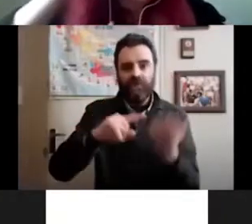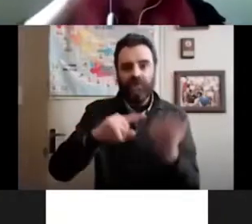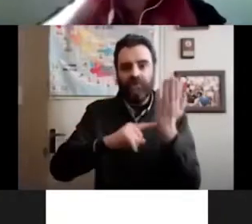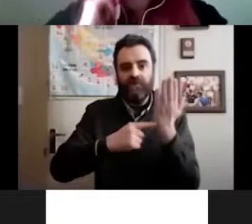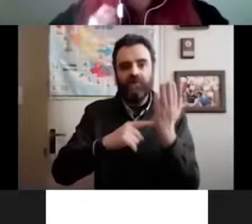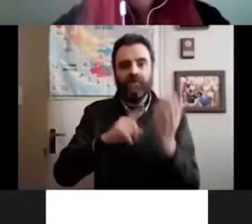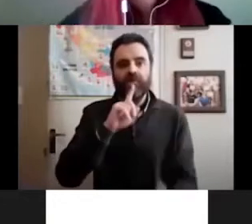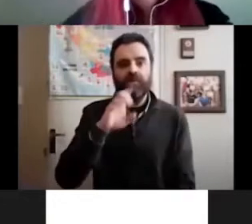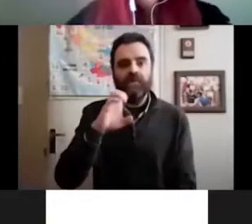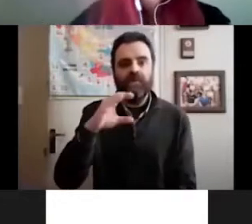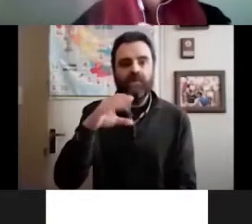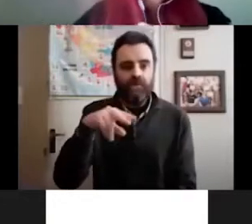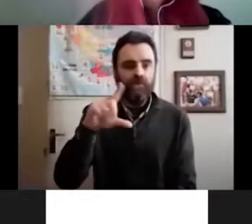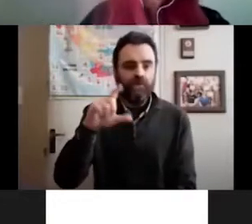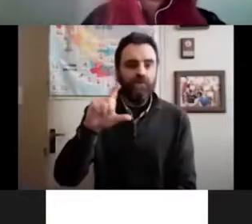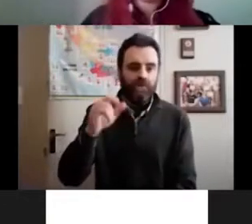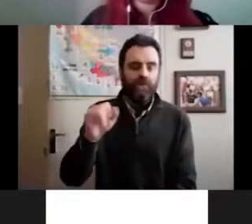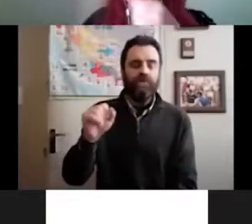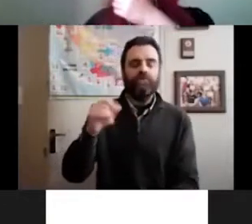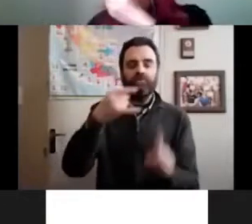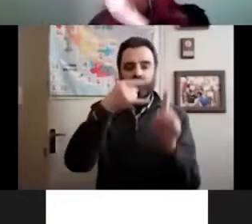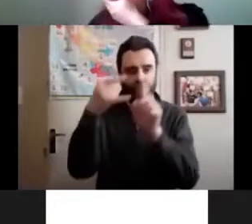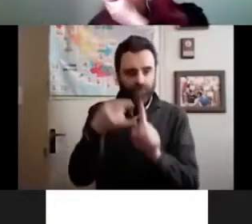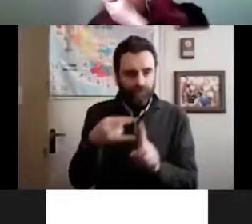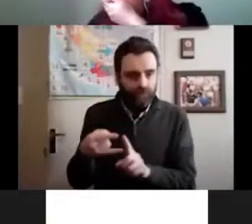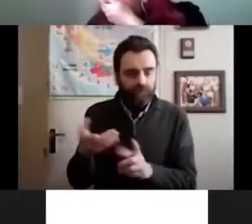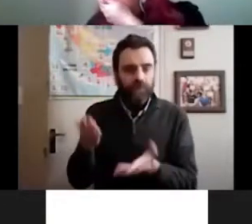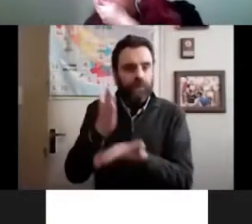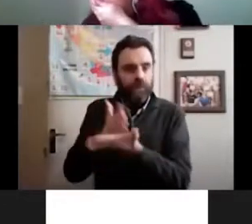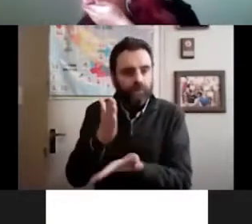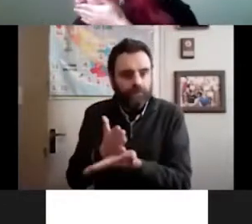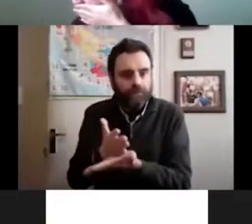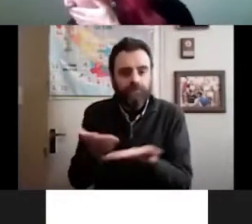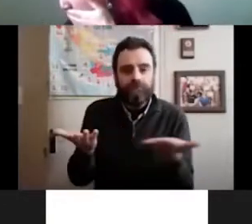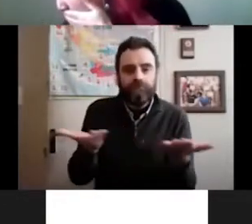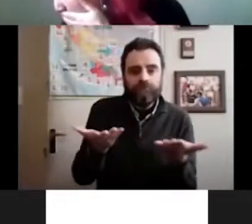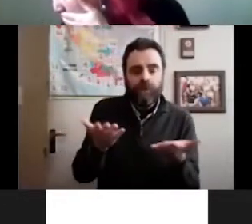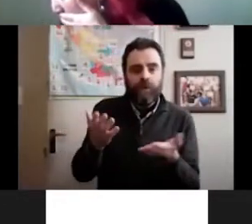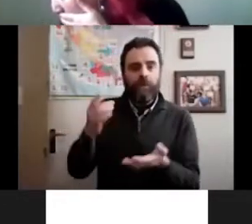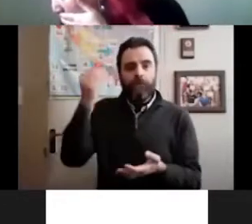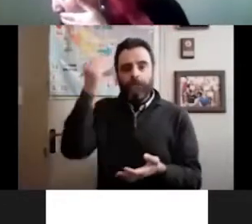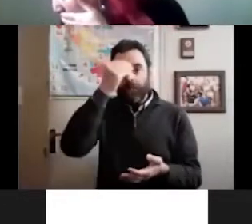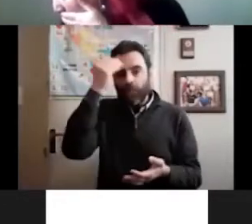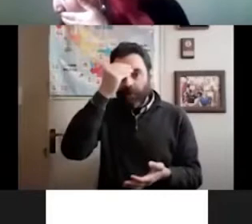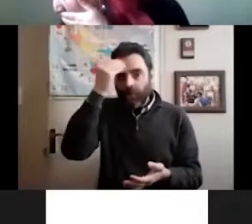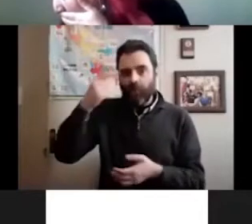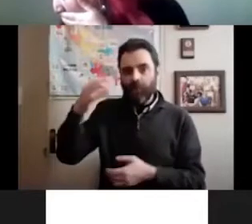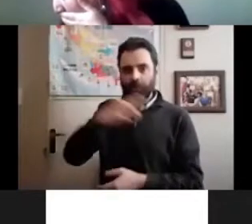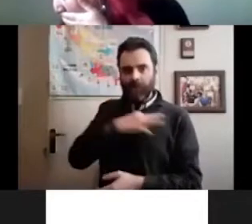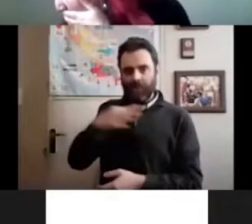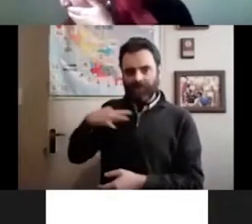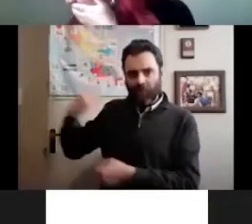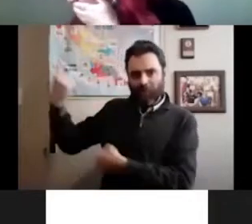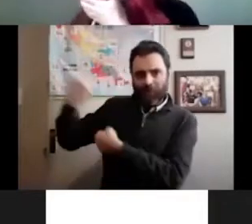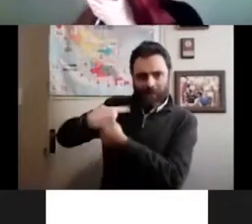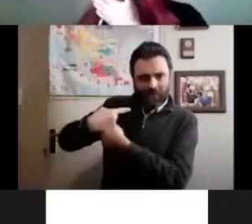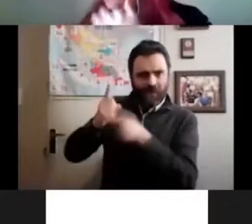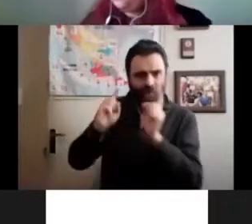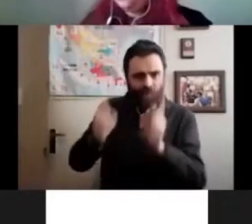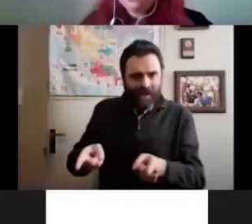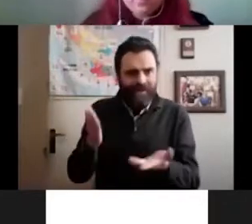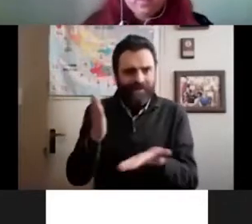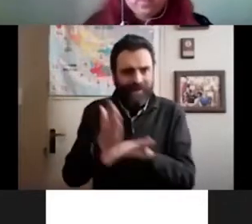usar la tecnología, usar el Zoom, la tecnología, sí, el Zoom en las clases, ¿cómo lo hacemos?